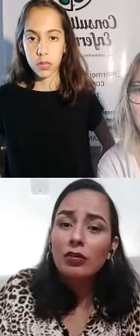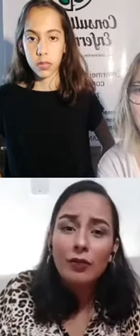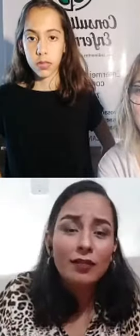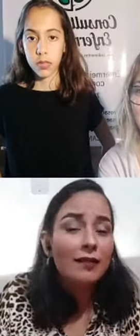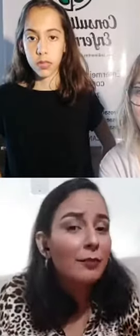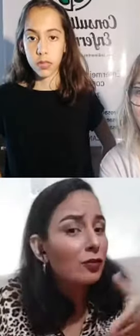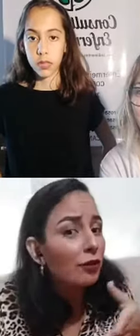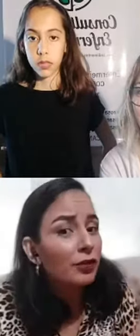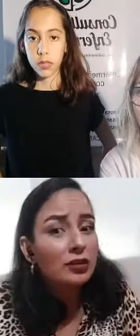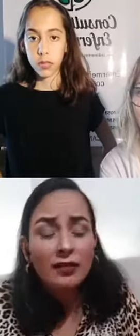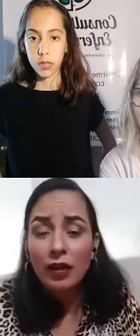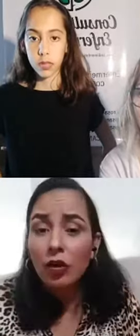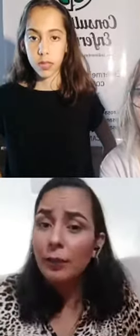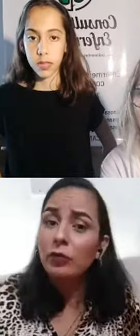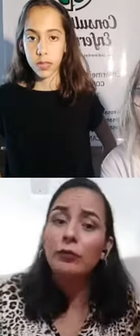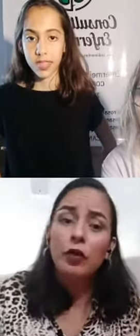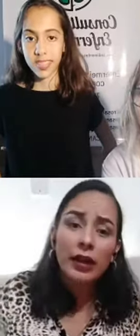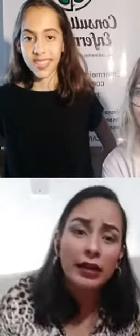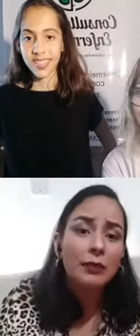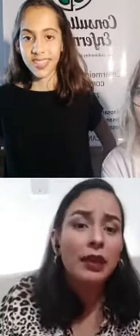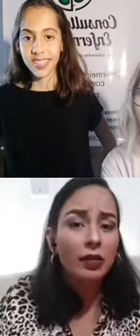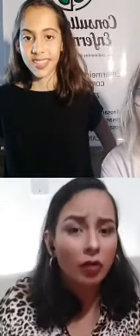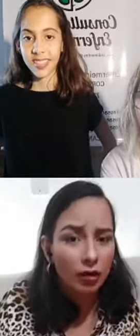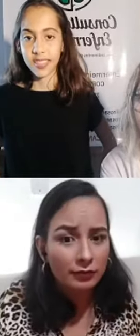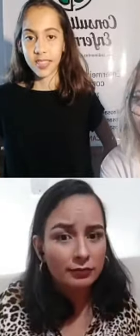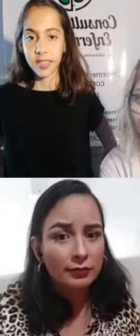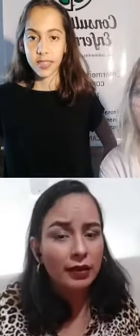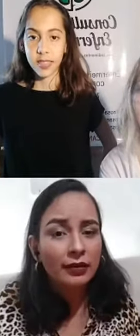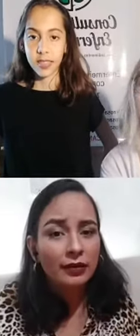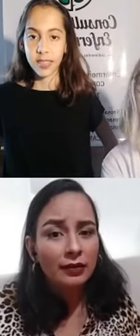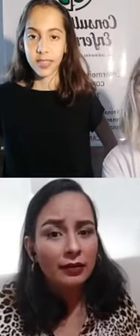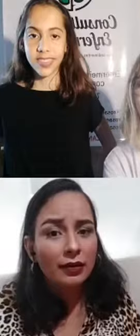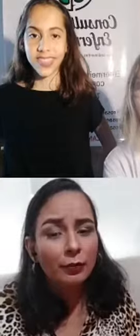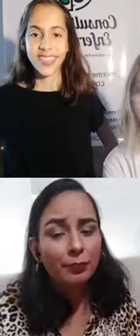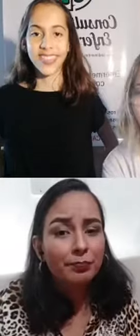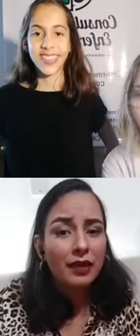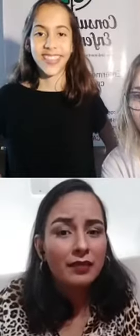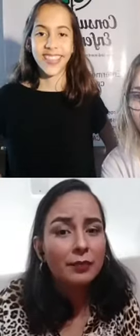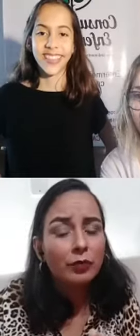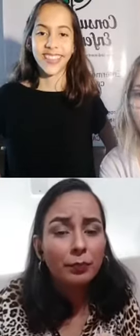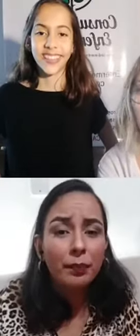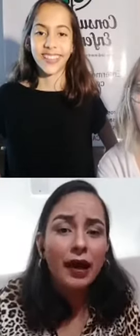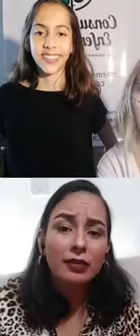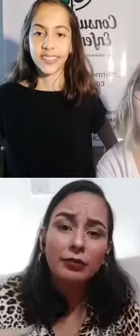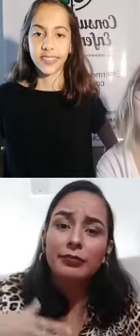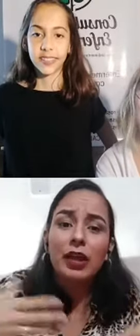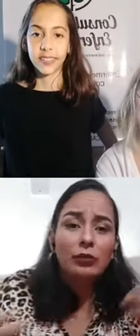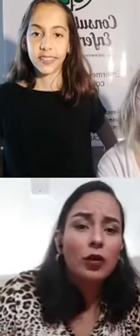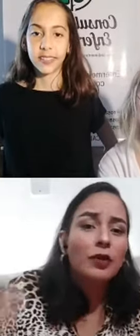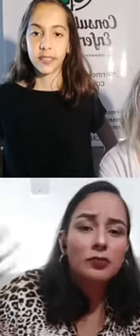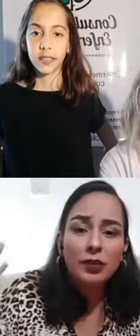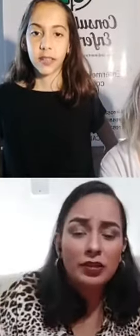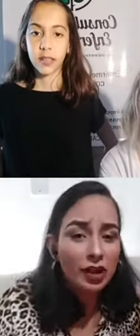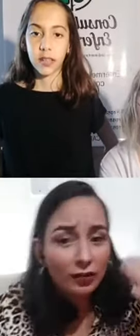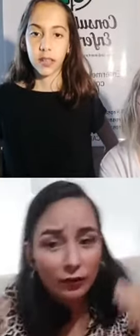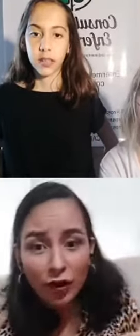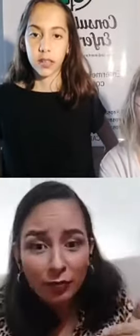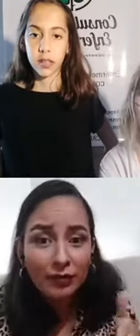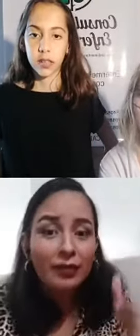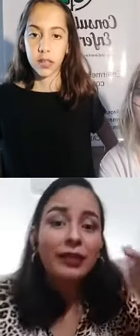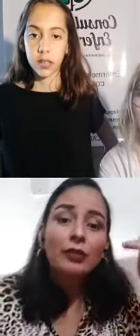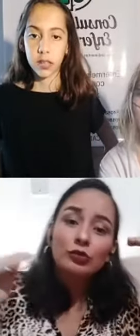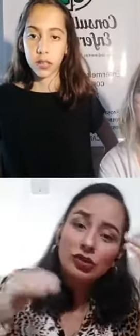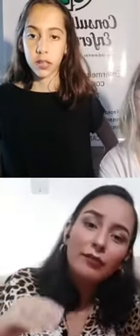que eu não vou ser essa pessoa fitness agora, porque eu não vou em academia agora, né? Eu passei por um parto, naturalmente perdi as